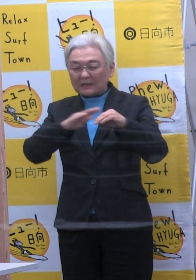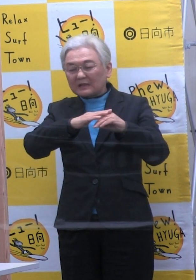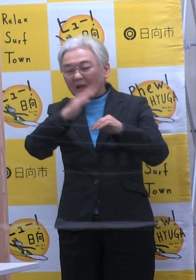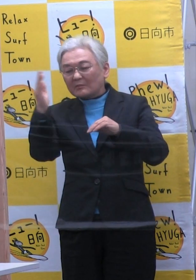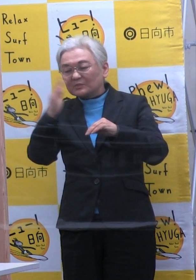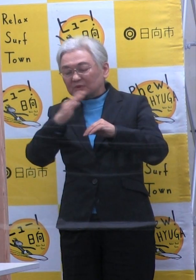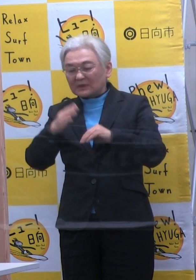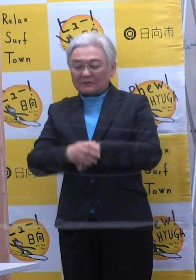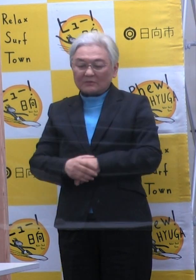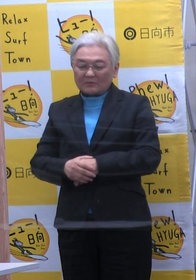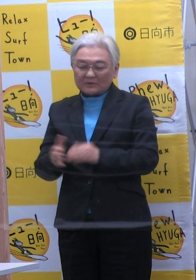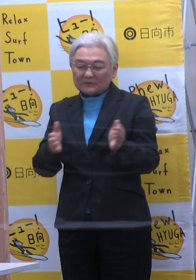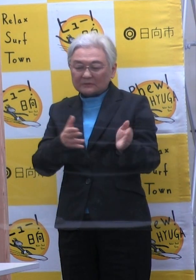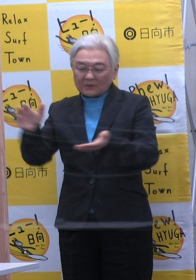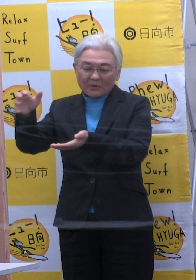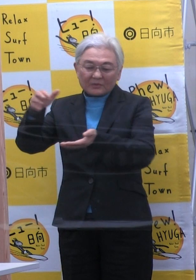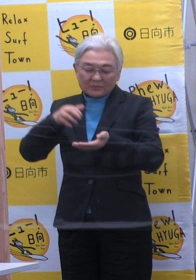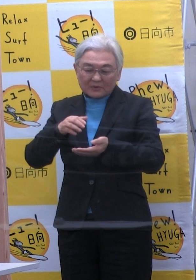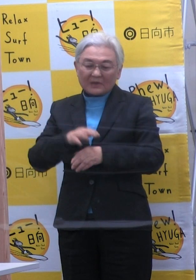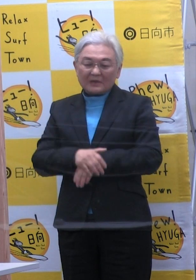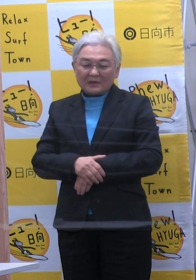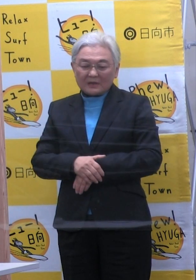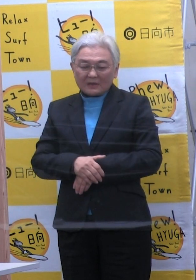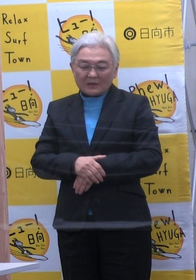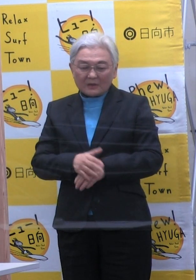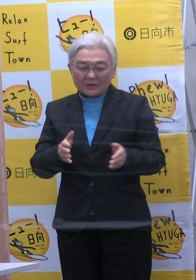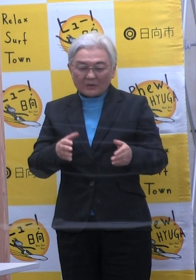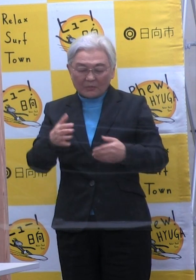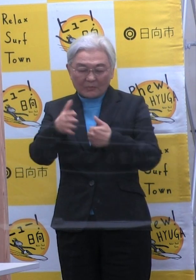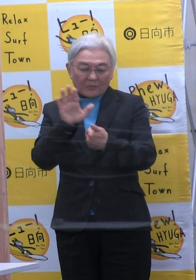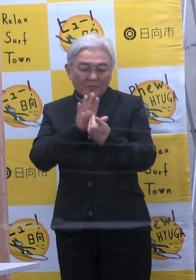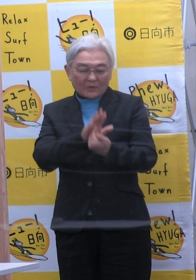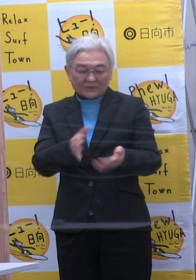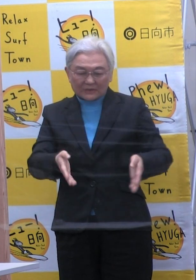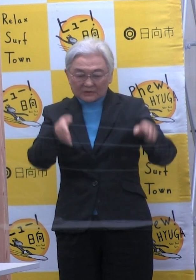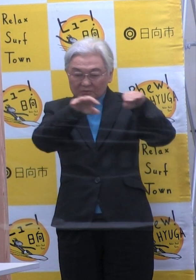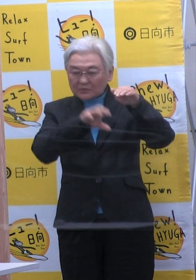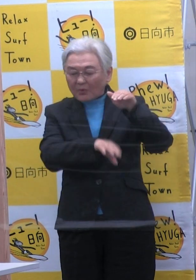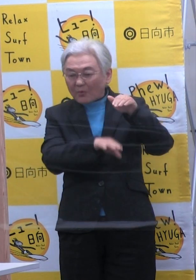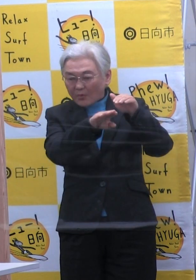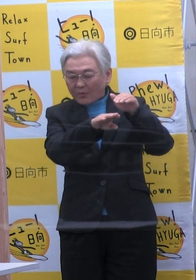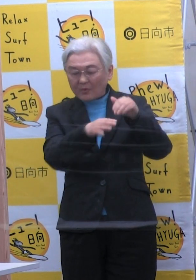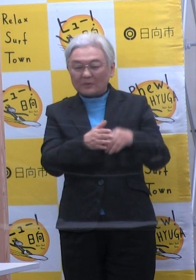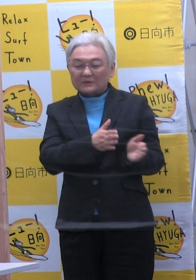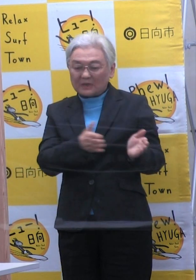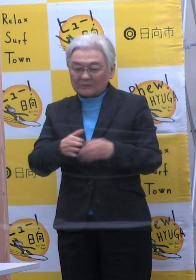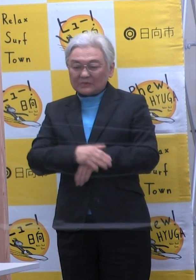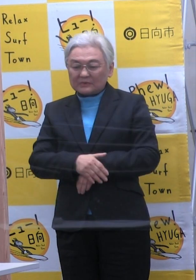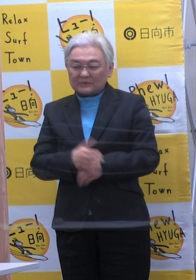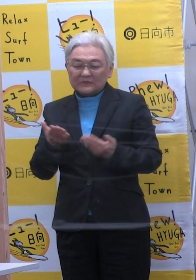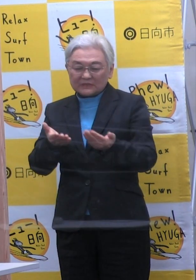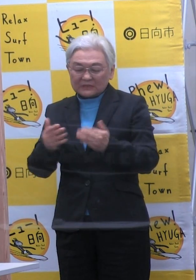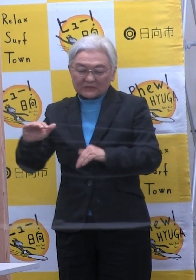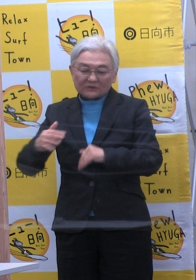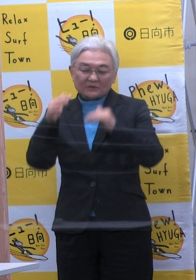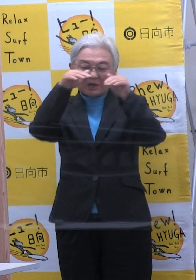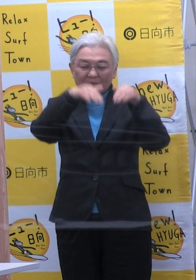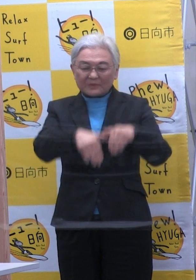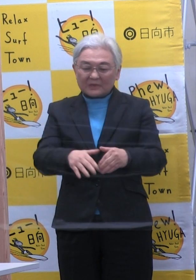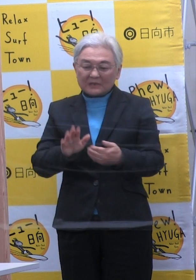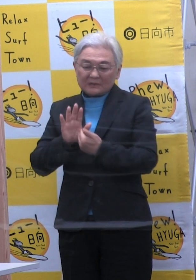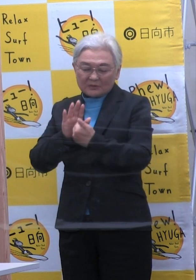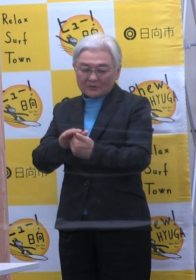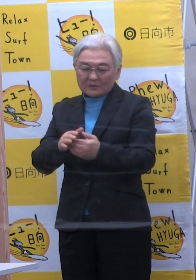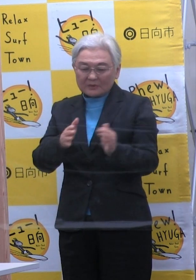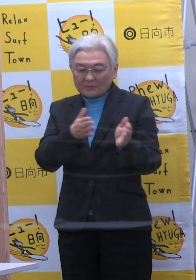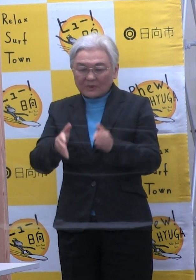防災倉庫の整備を進めるとともに、地震・津波防災施設整備事業において、王冠